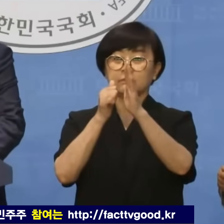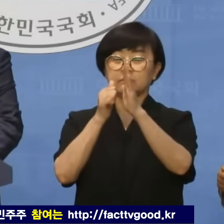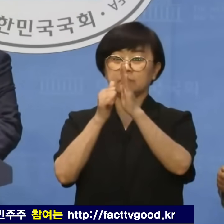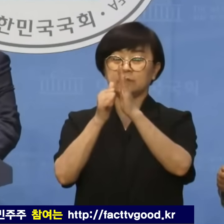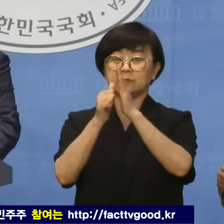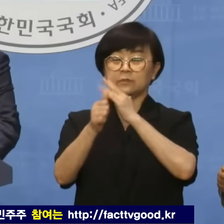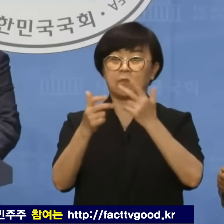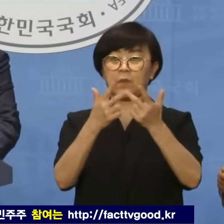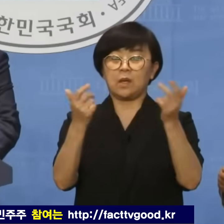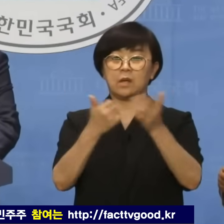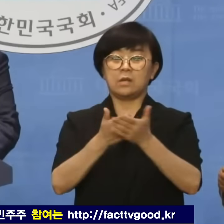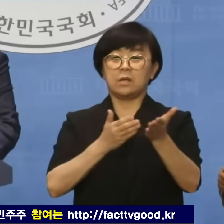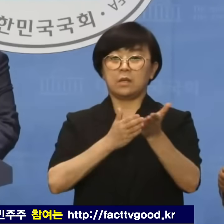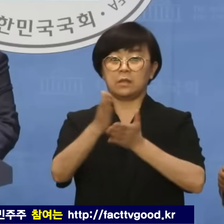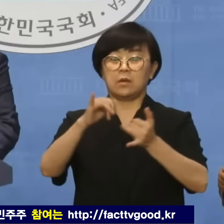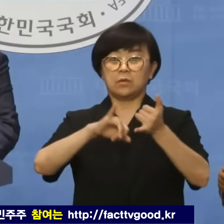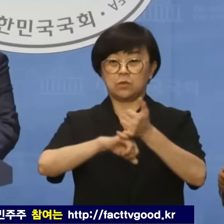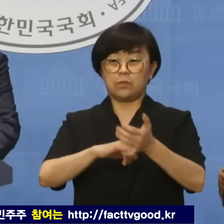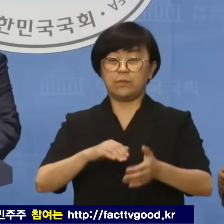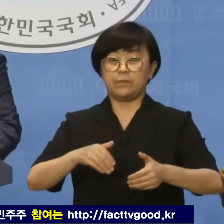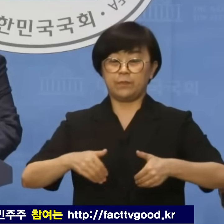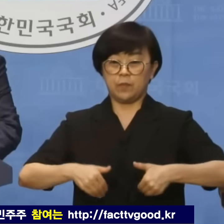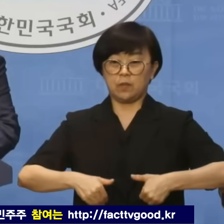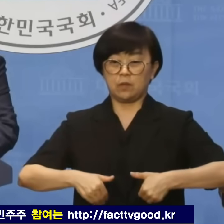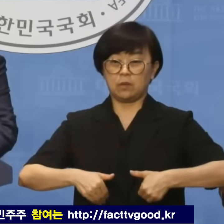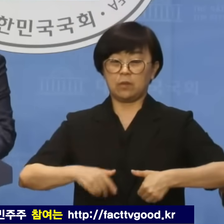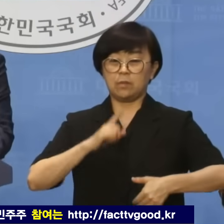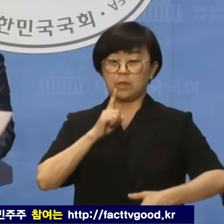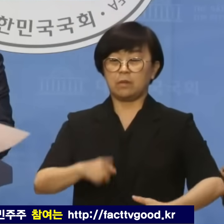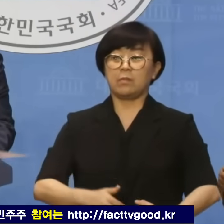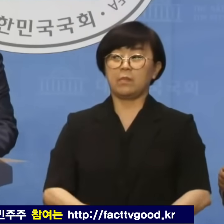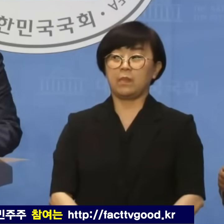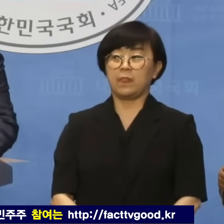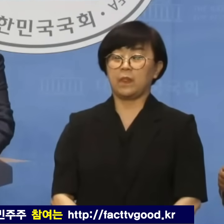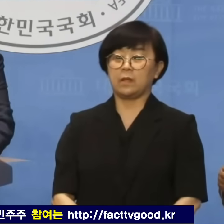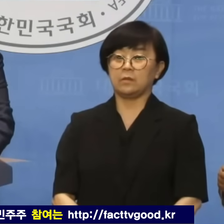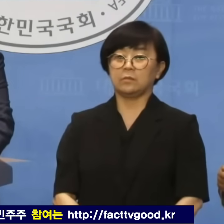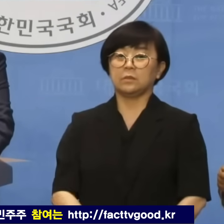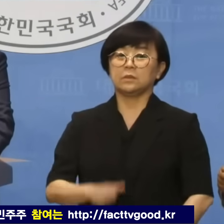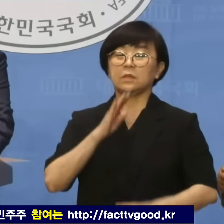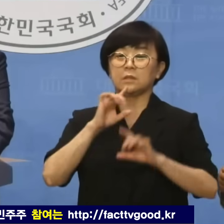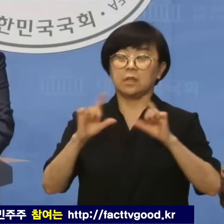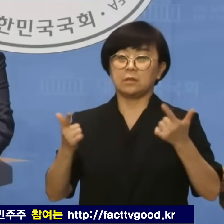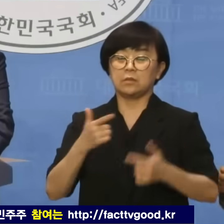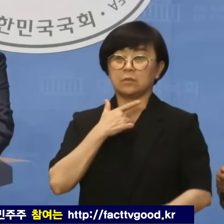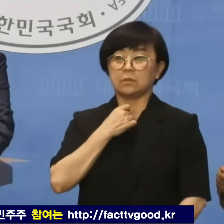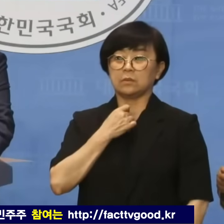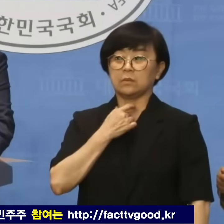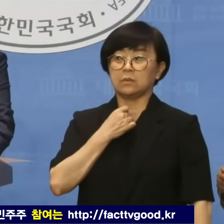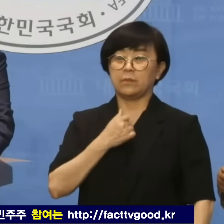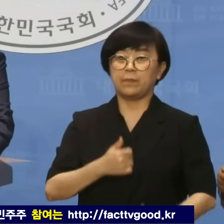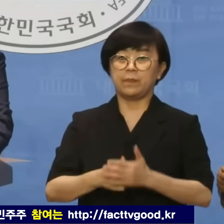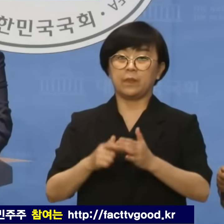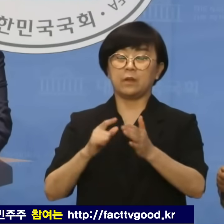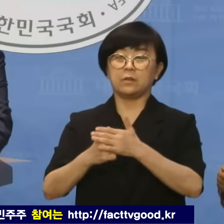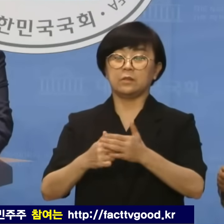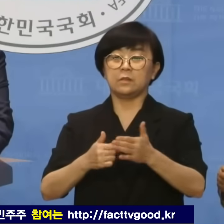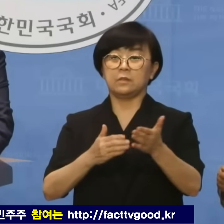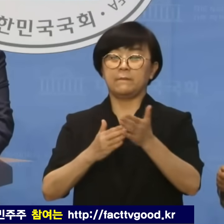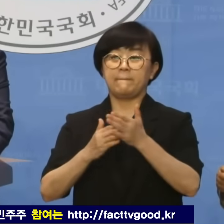대표가 가결을 요청해 약속을 지켜야 한다는 의견도 있다고 합니다. 사실이 아니길 바랍니다.